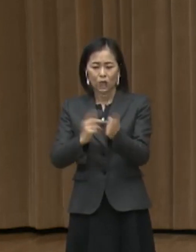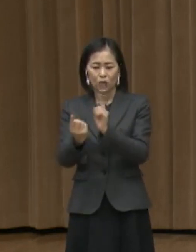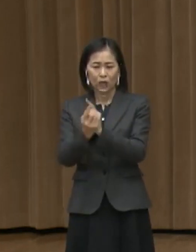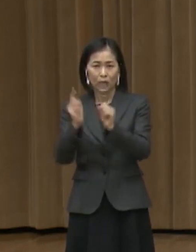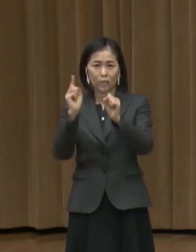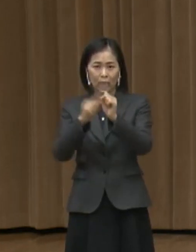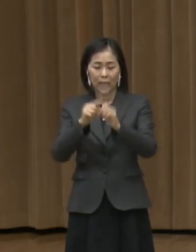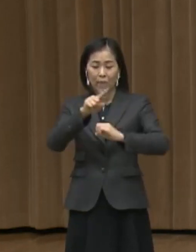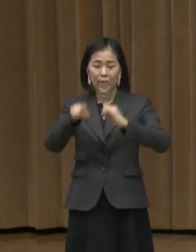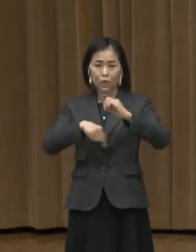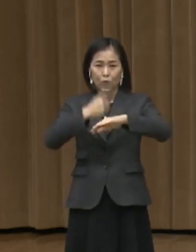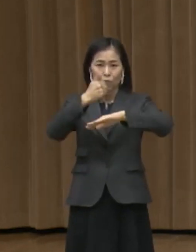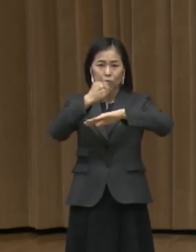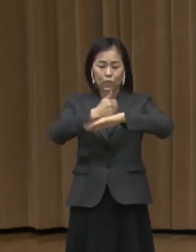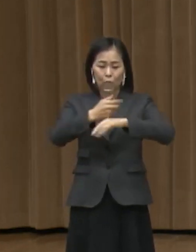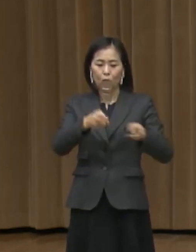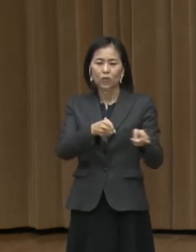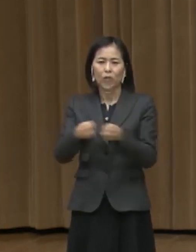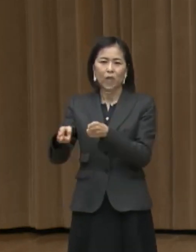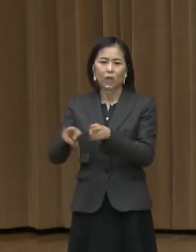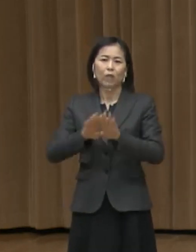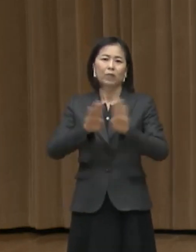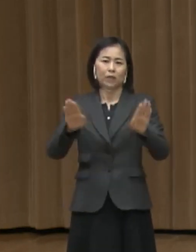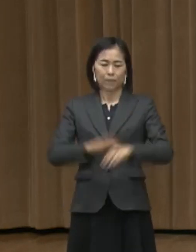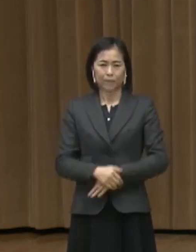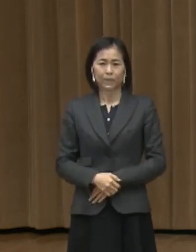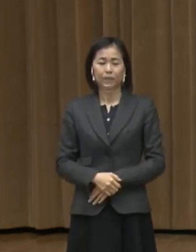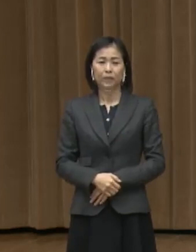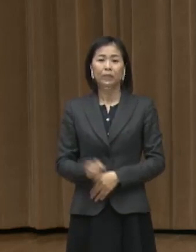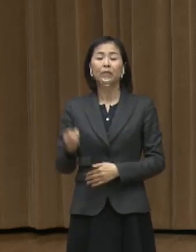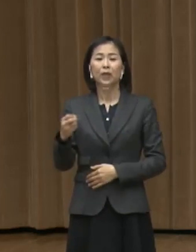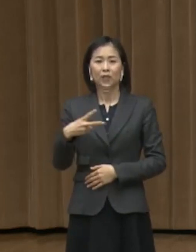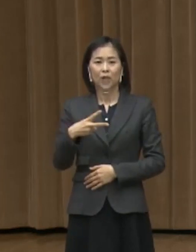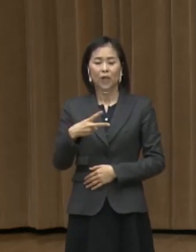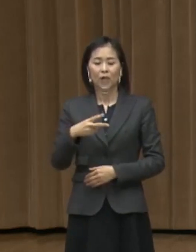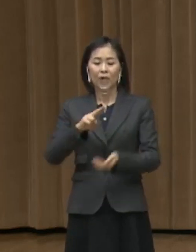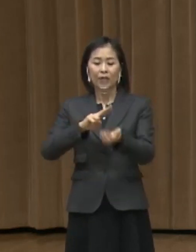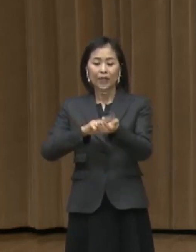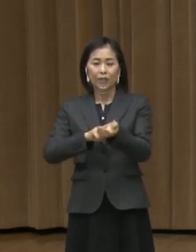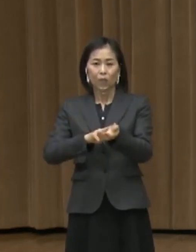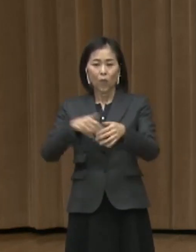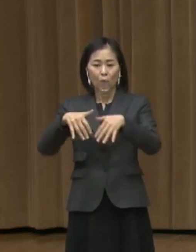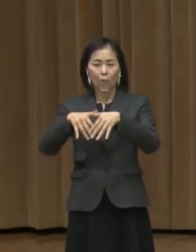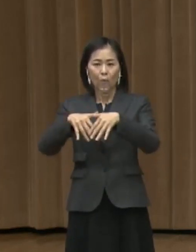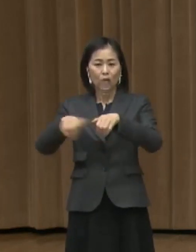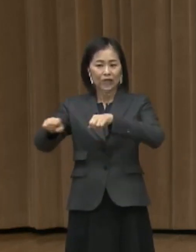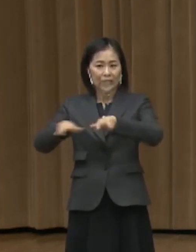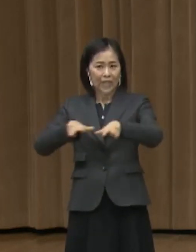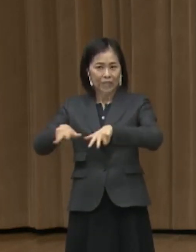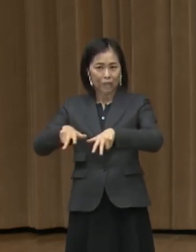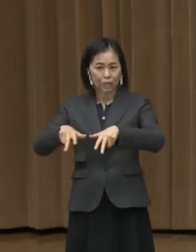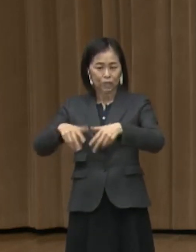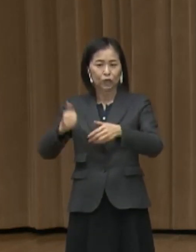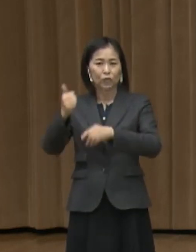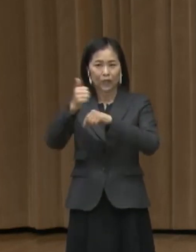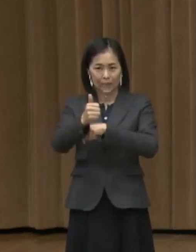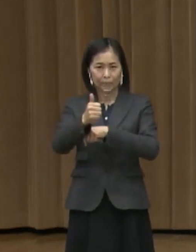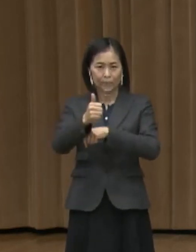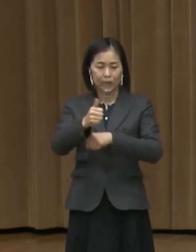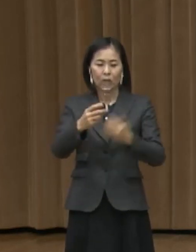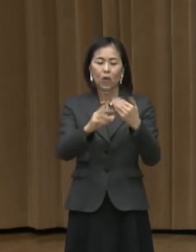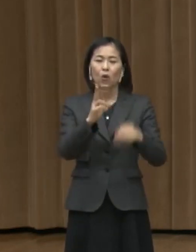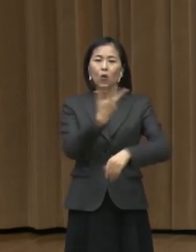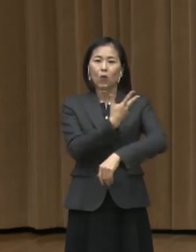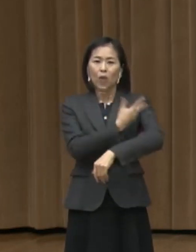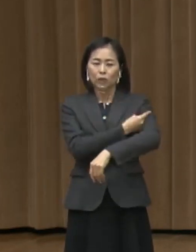局長制を導入しました。また、新たに医療政策官とワクチン対策官を設置